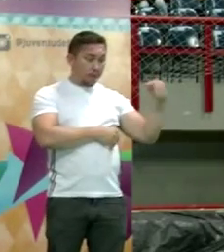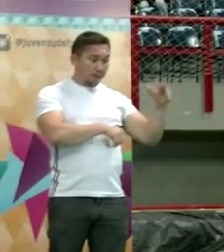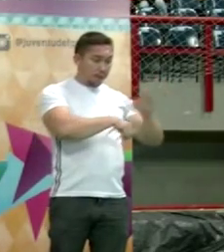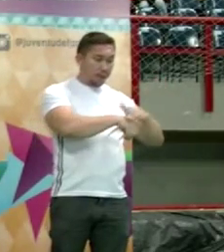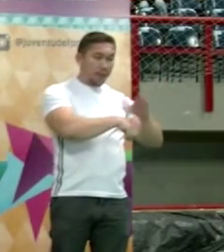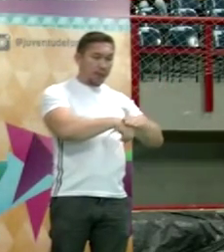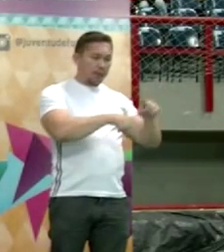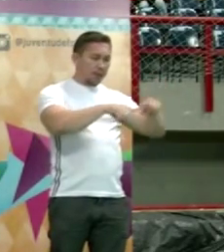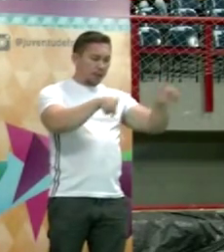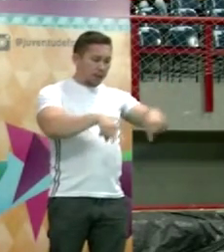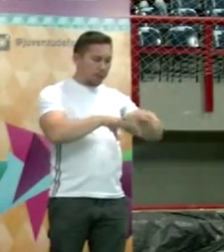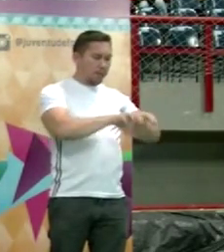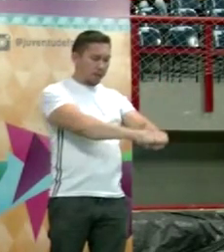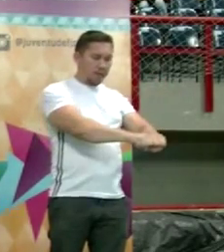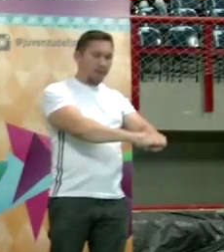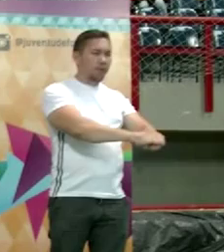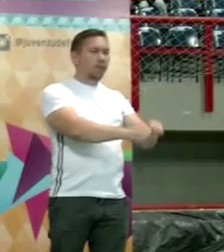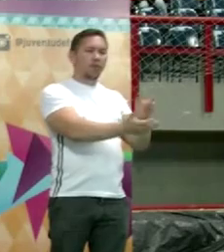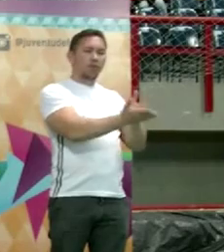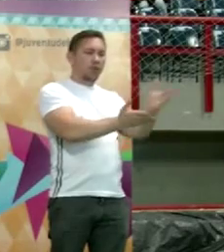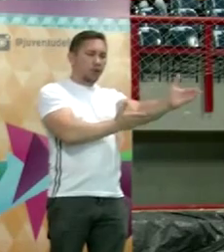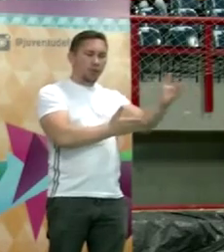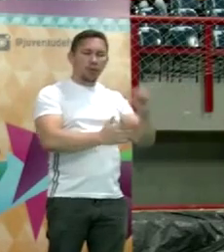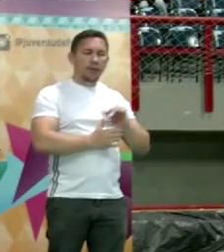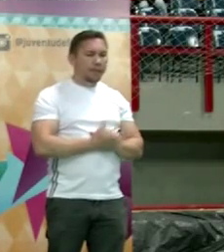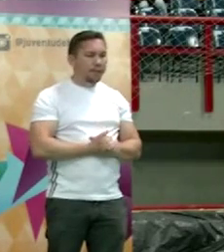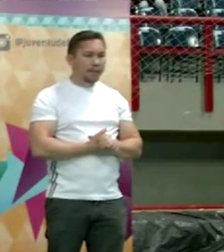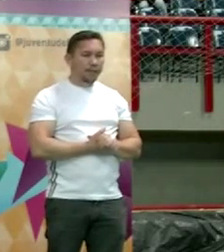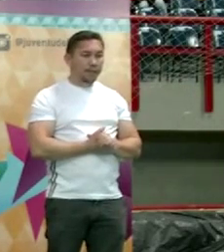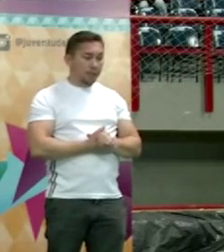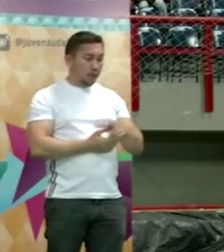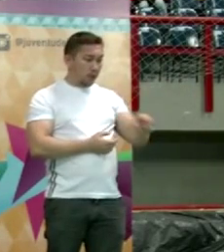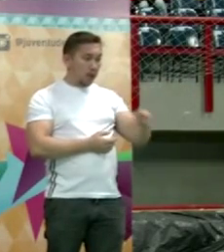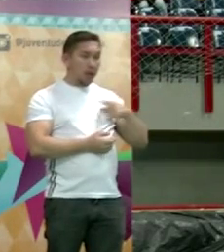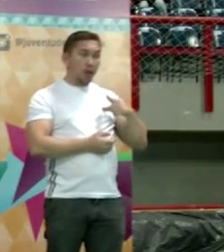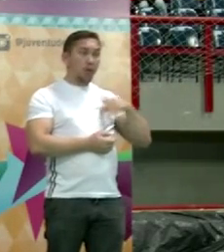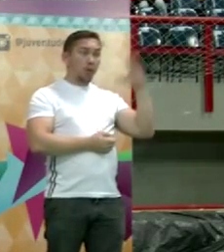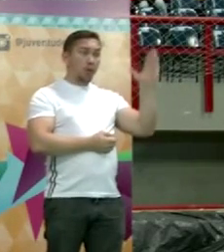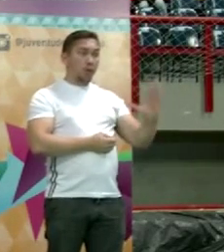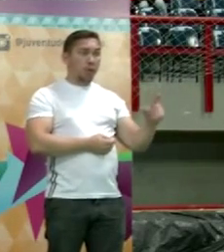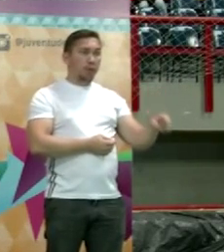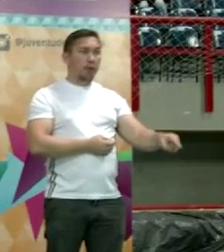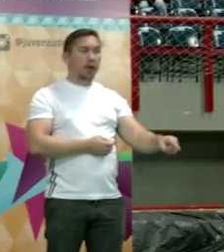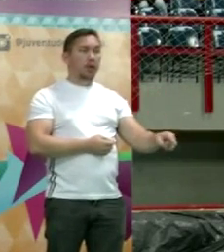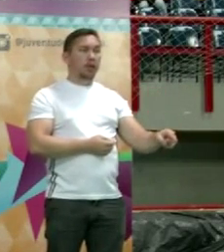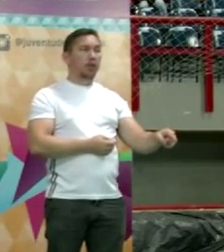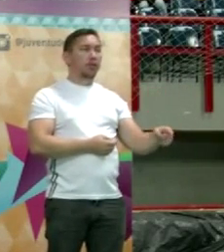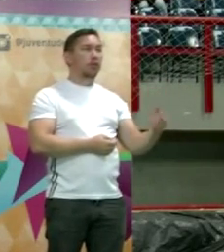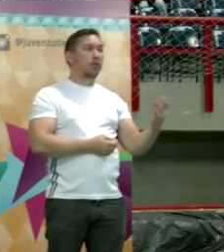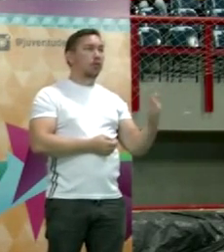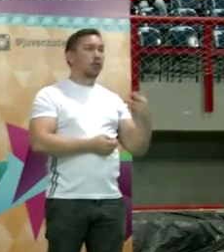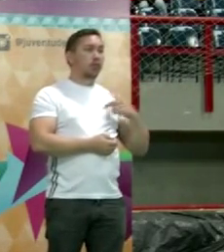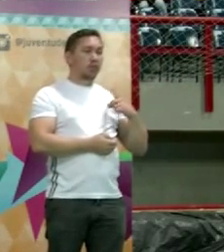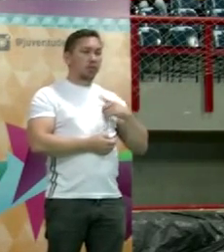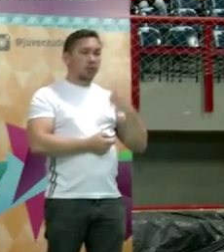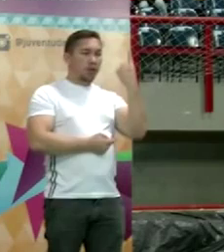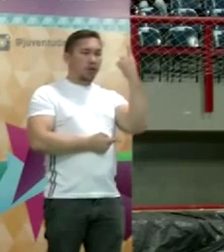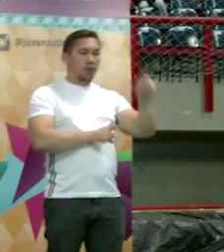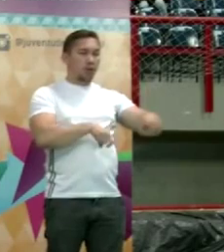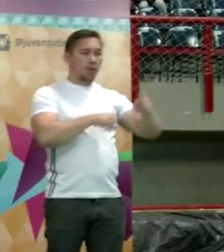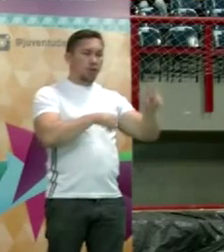era latifundiário. Continua. O Brasil era